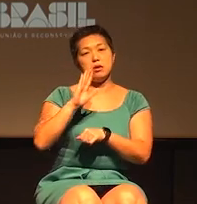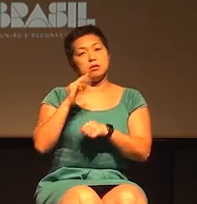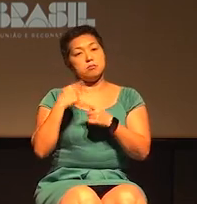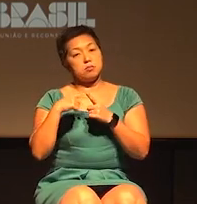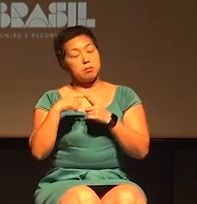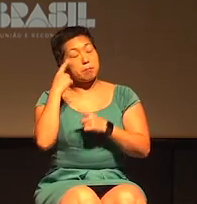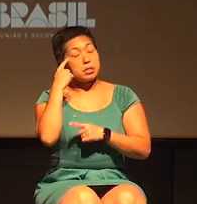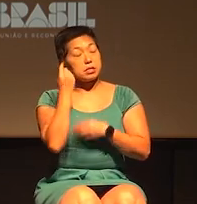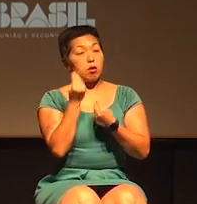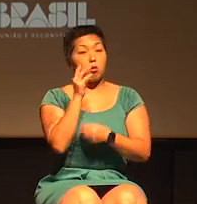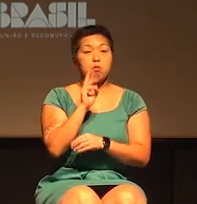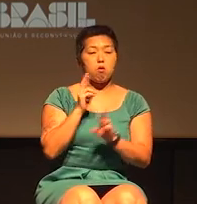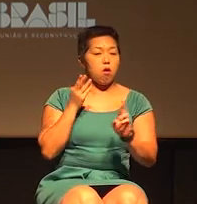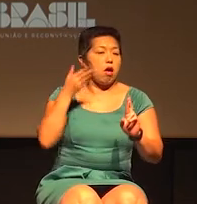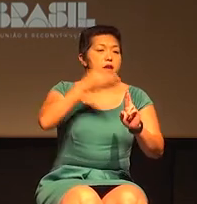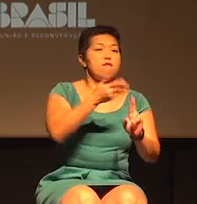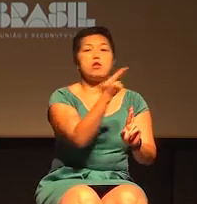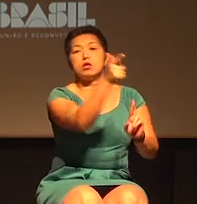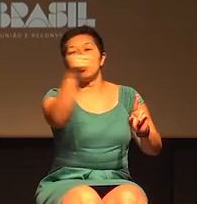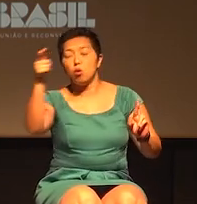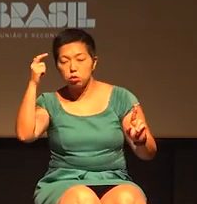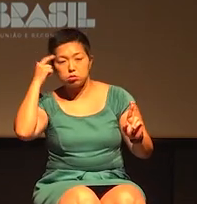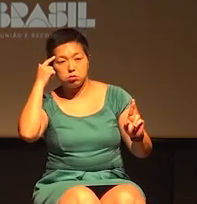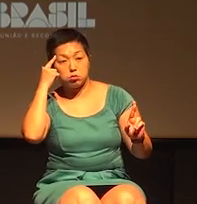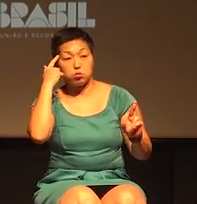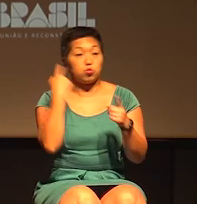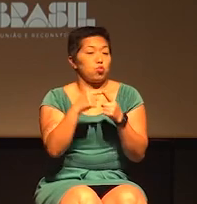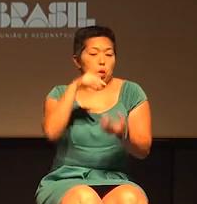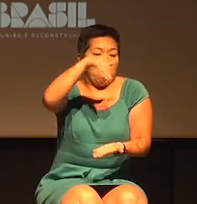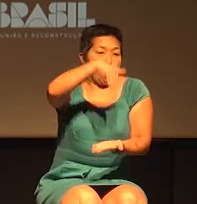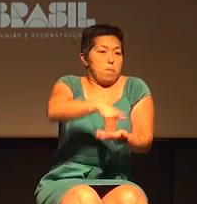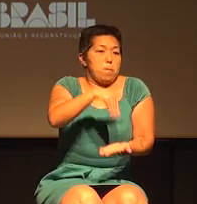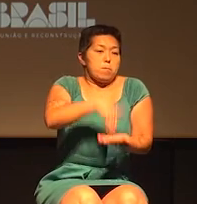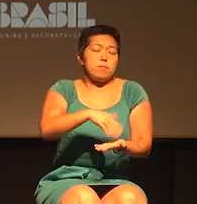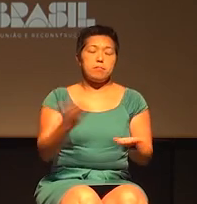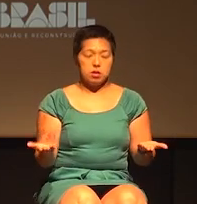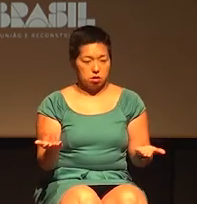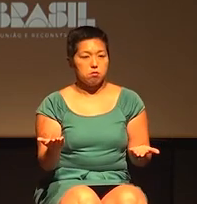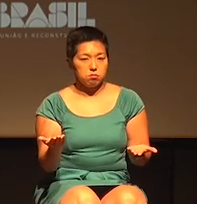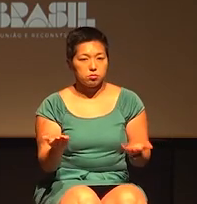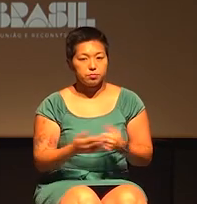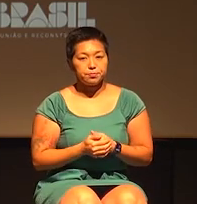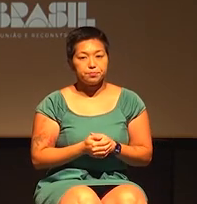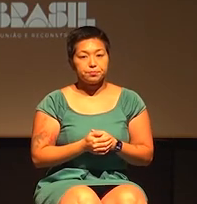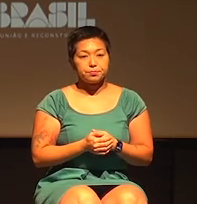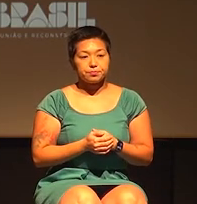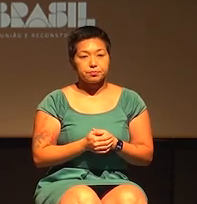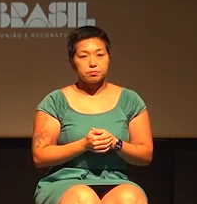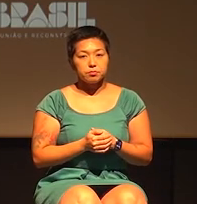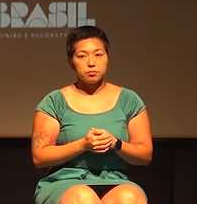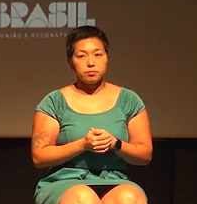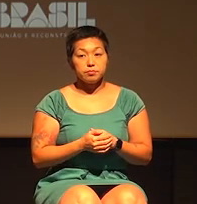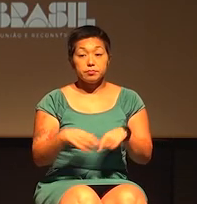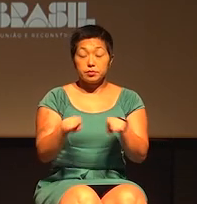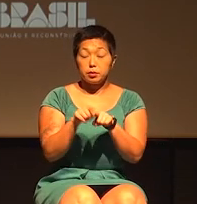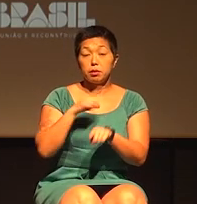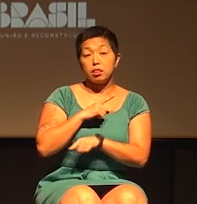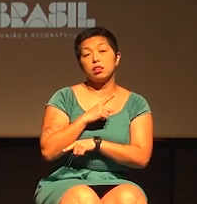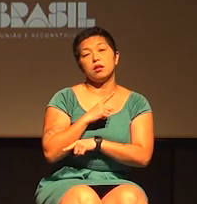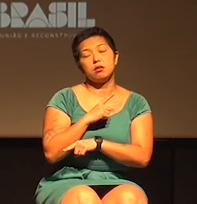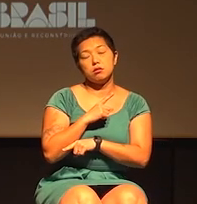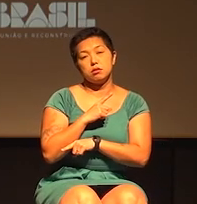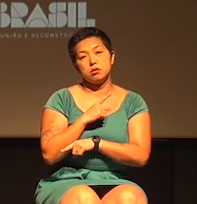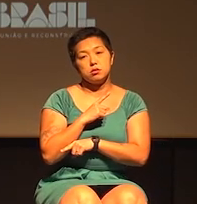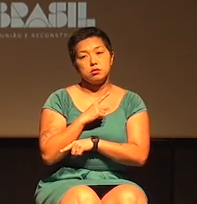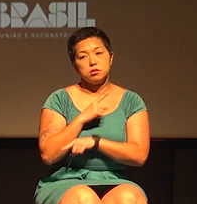referências do mercado para dizer porque que eu tô pagando mais do que eu piso o valor mínimo estabelecido e E aí Tem o recurso